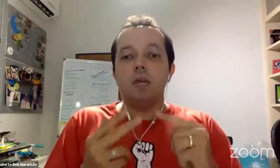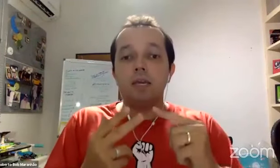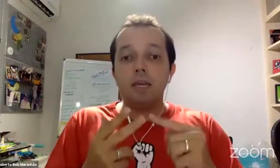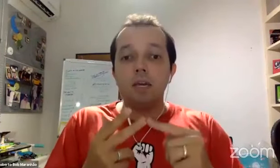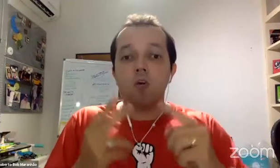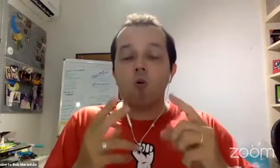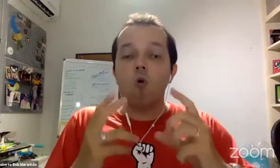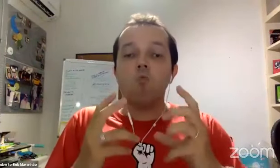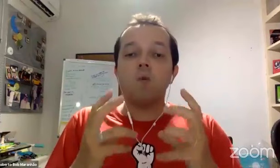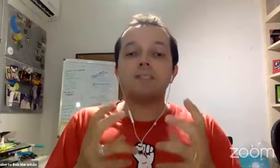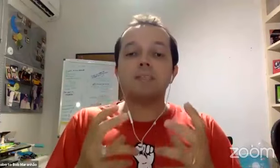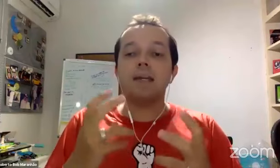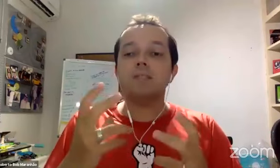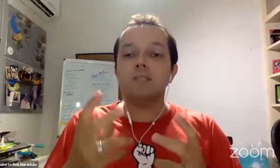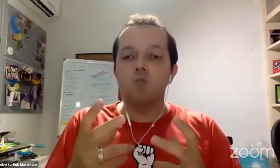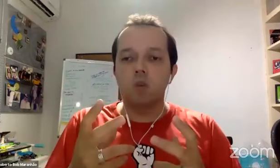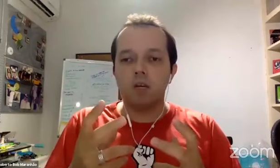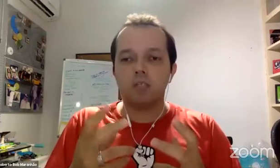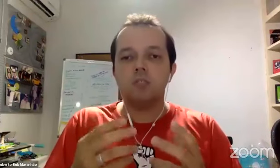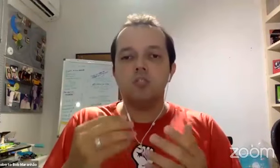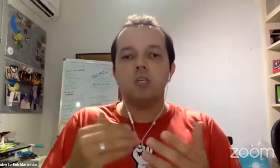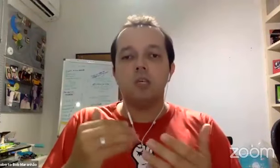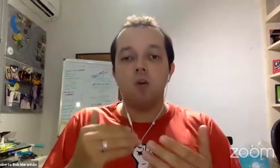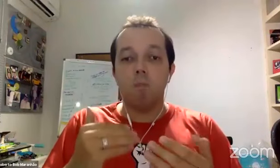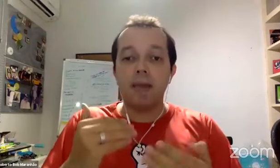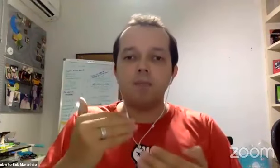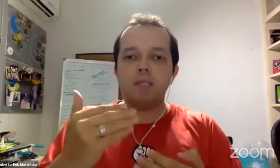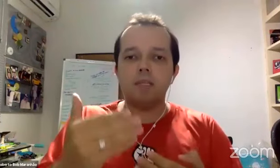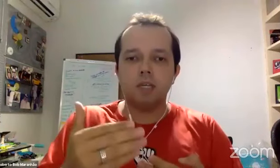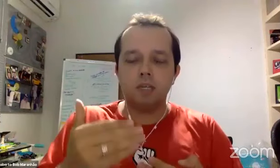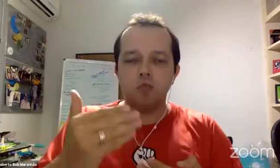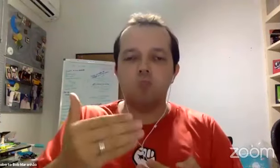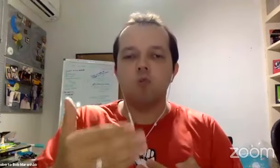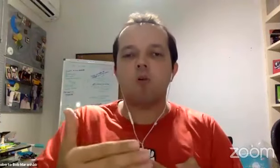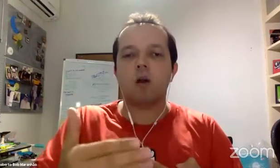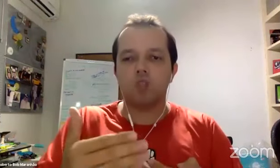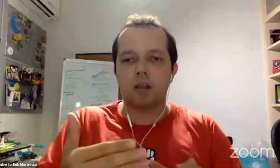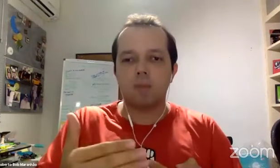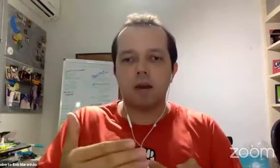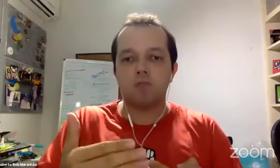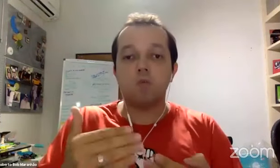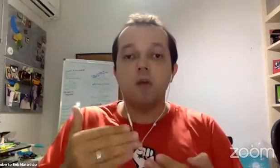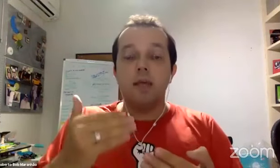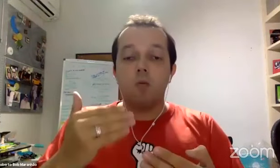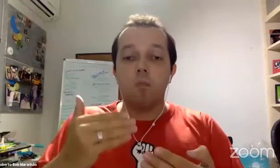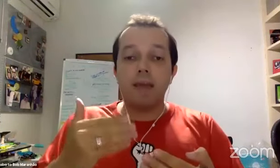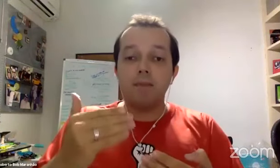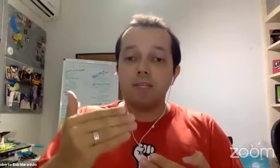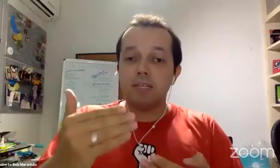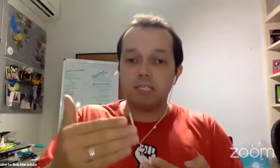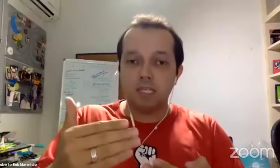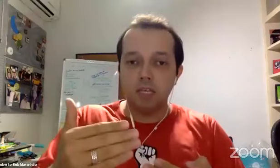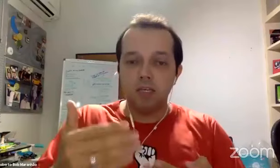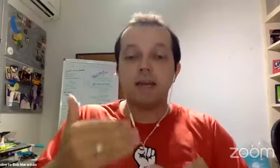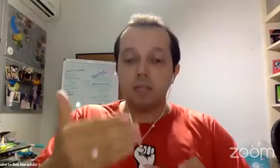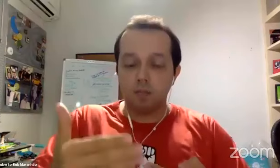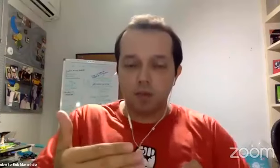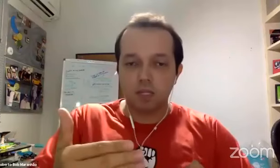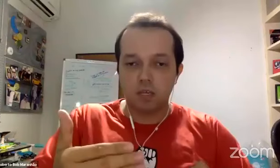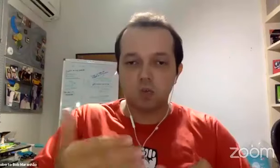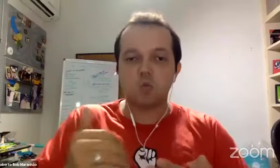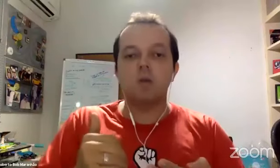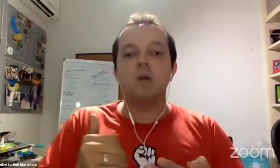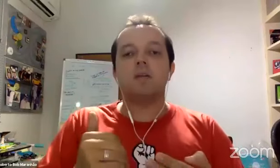permanente e com uma certa segurança de que eu permaneceria no meu local de trabalho. Então, eu permaneci, e